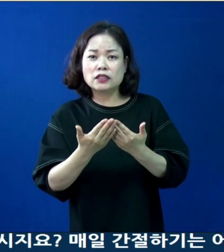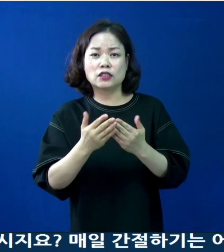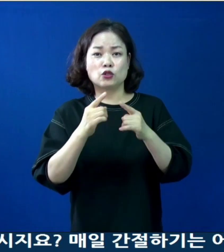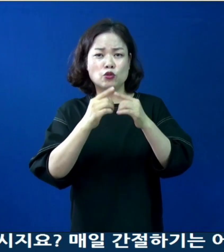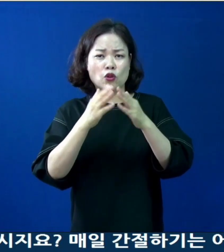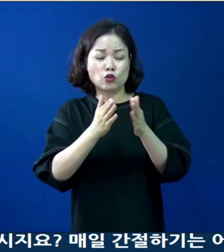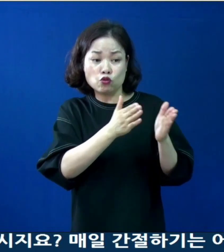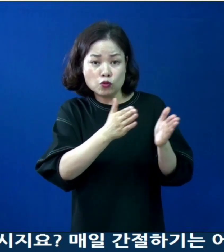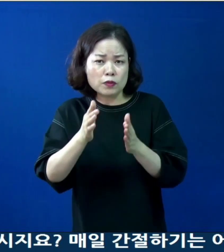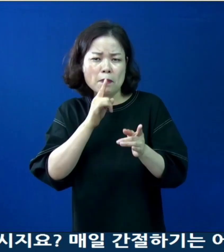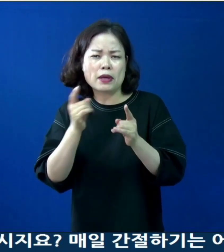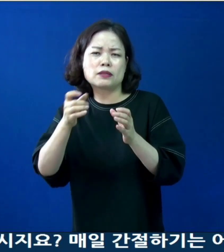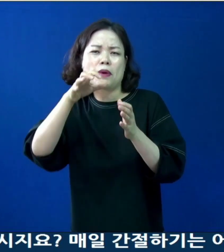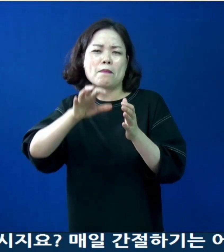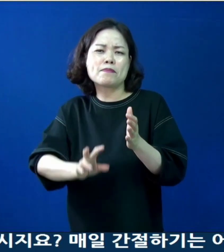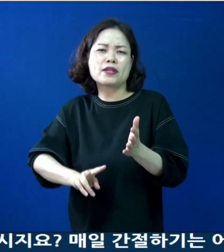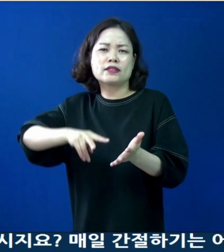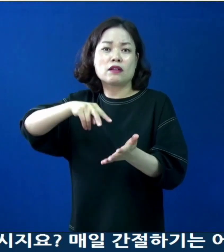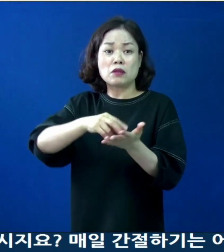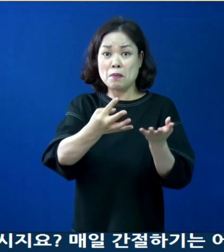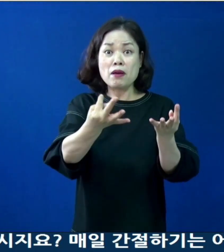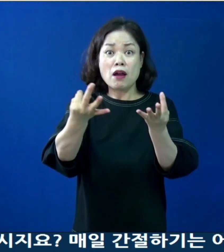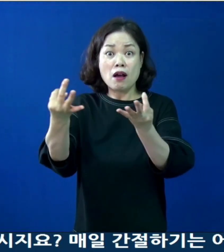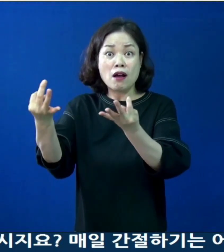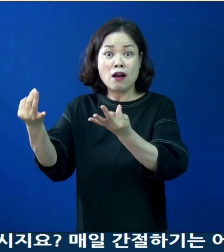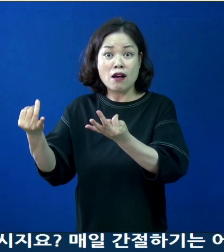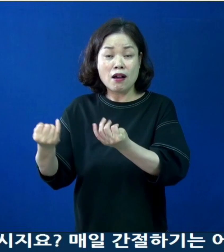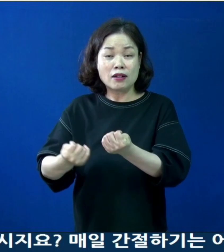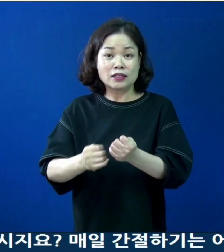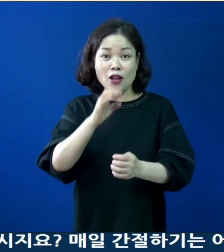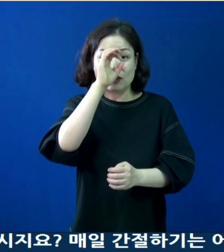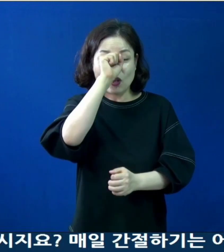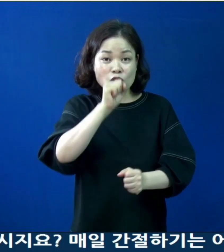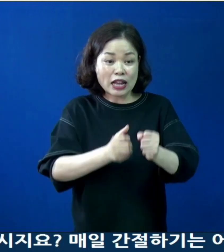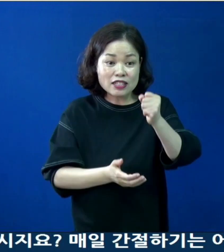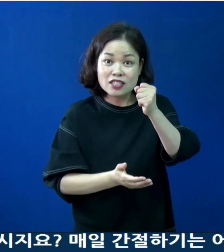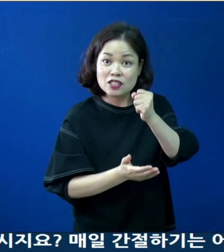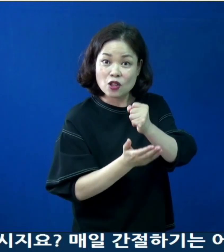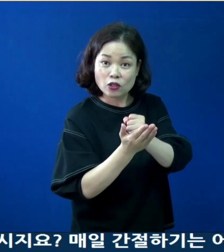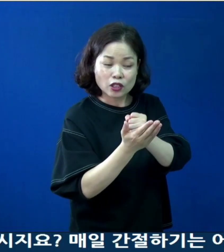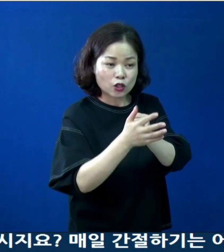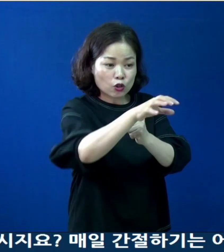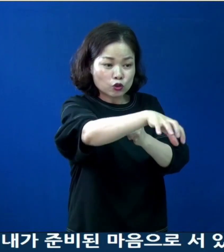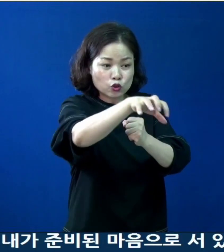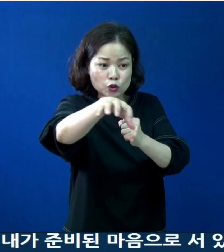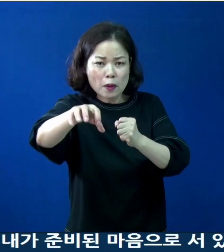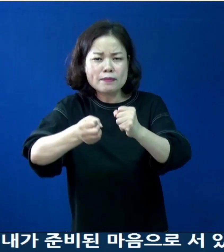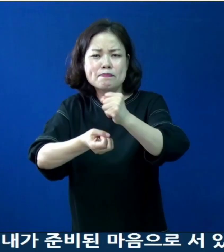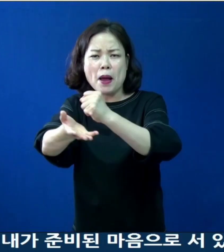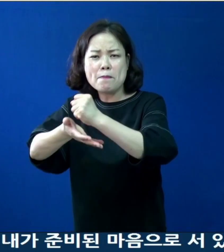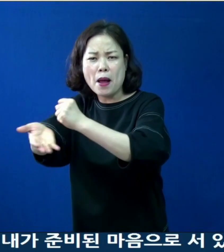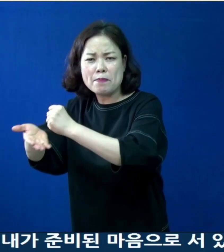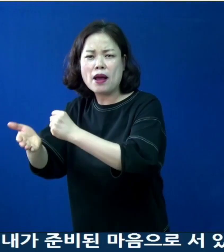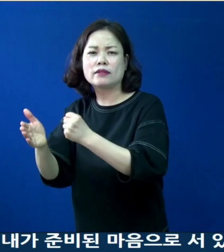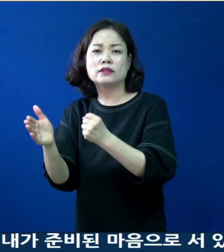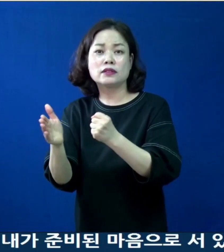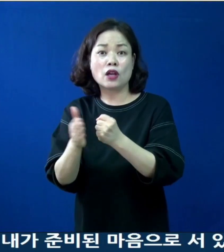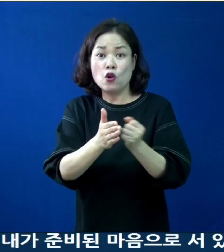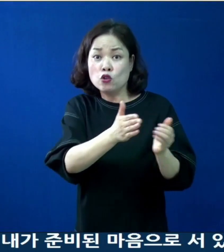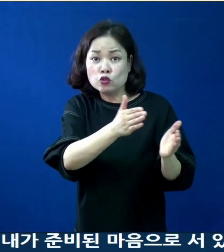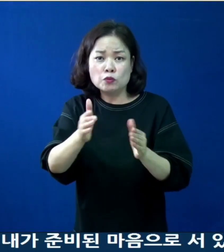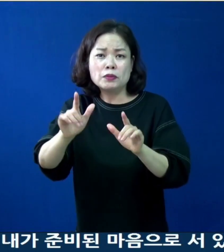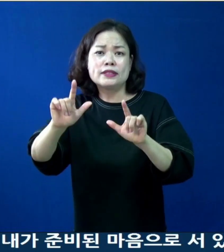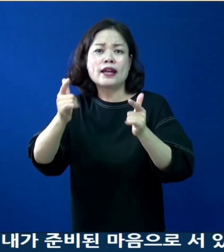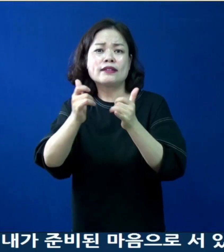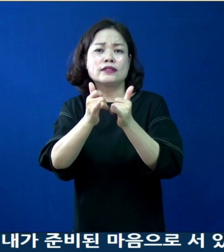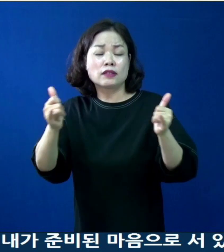준비돼서 딱 말씀 앞에 있는 사람들이 많아요. 그리고 그 사람들이 선한 영향력을 주변 사람들에게 미치기 때문에 그냥 준비 안 하고 온